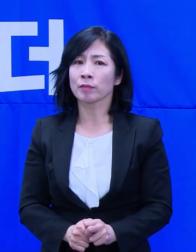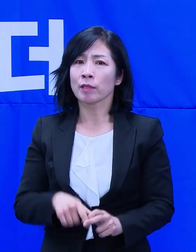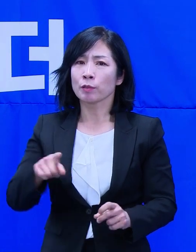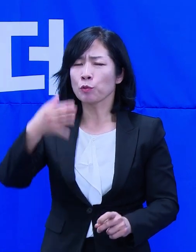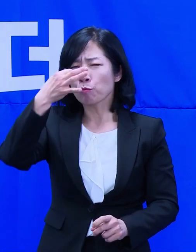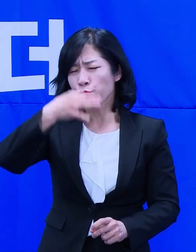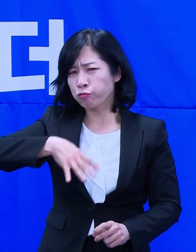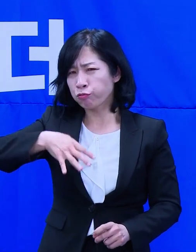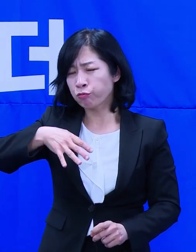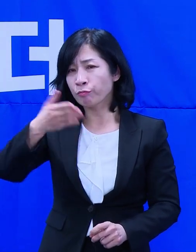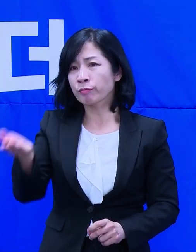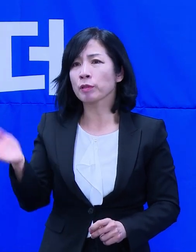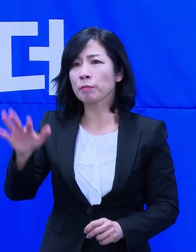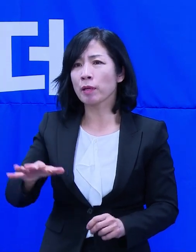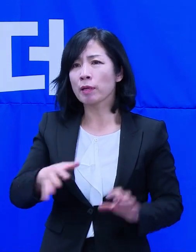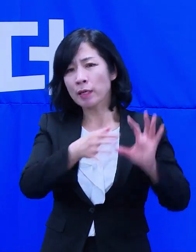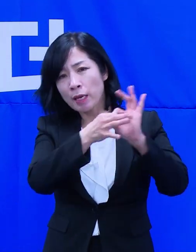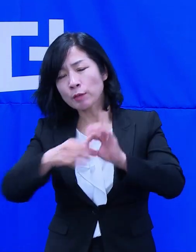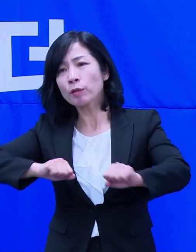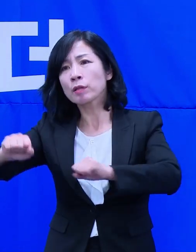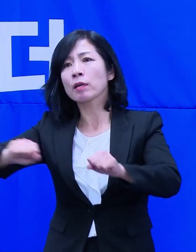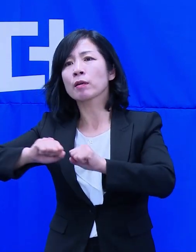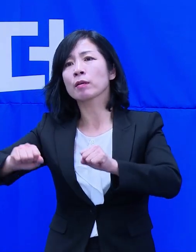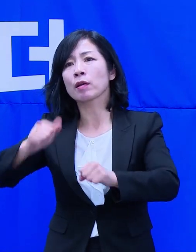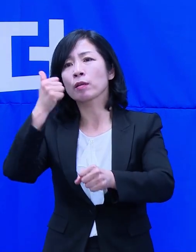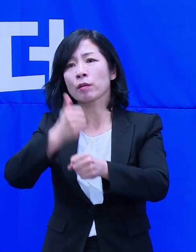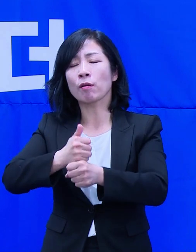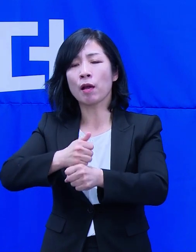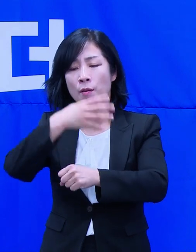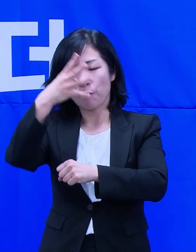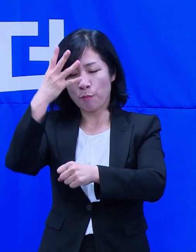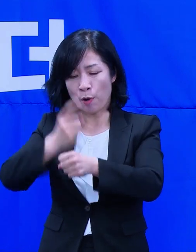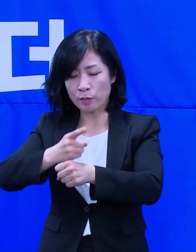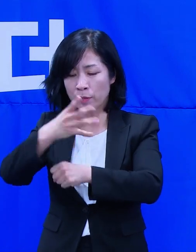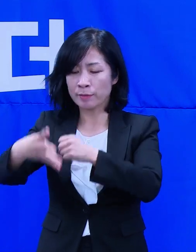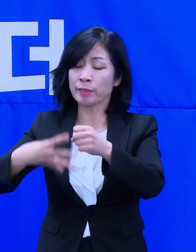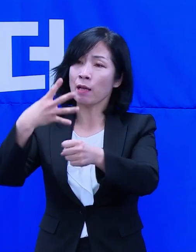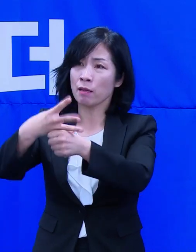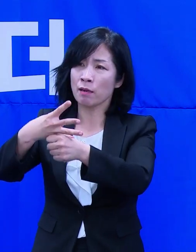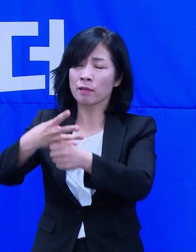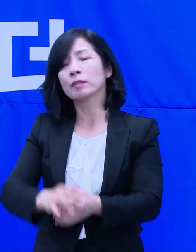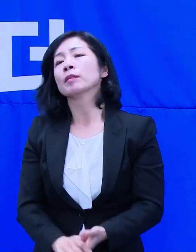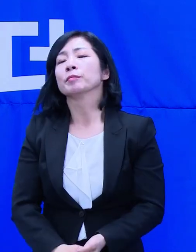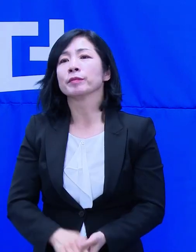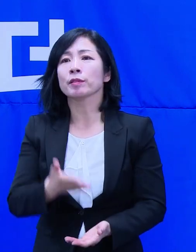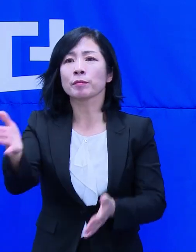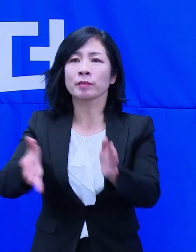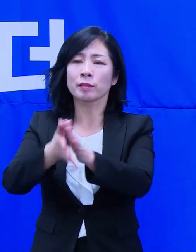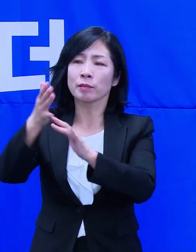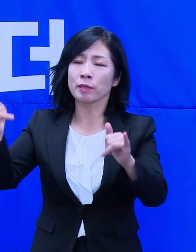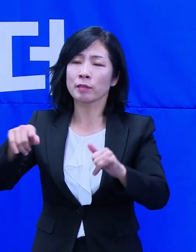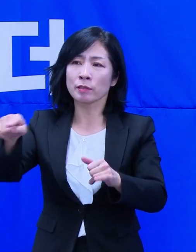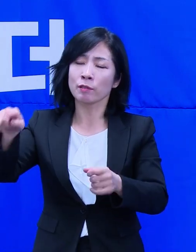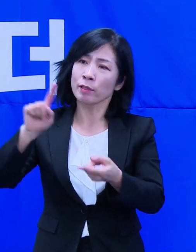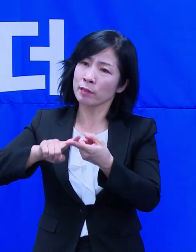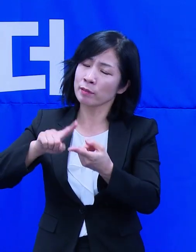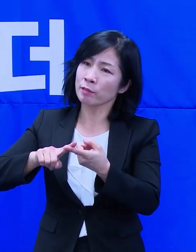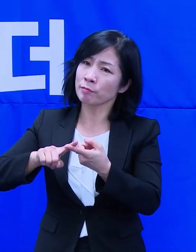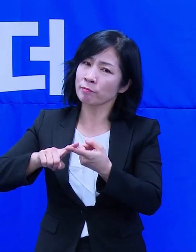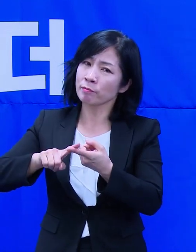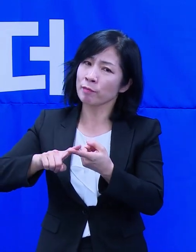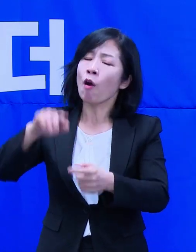시간도 있었지만 끝까지 오다 보니까 사능이 되었는데, 예, 우리 시민 여러분들께서 그 점에 대해서는